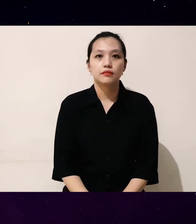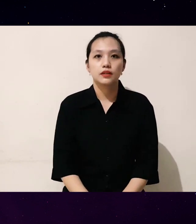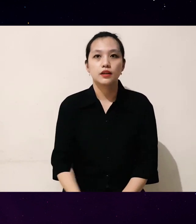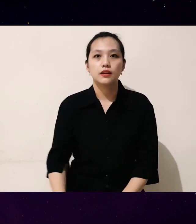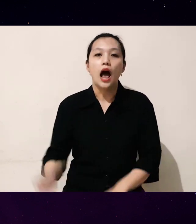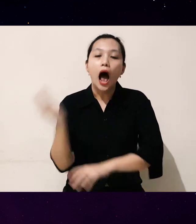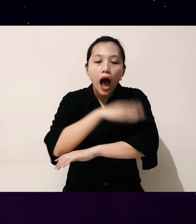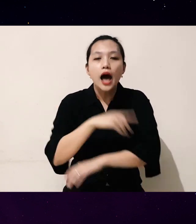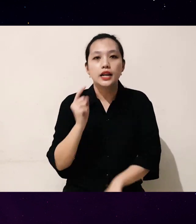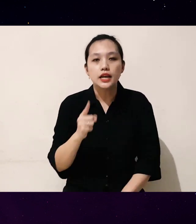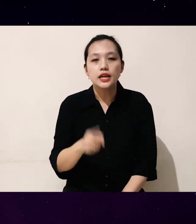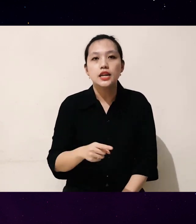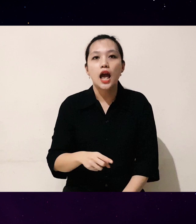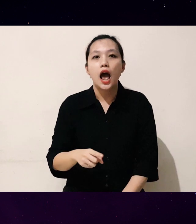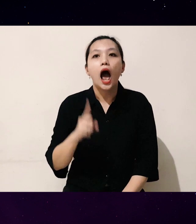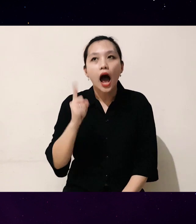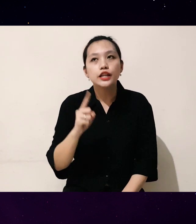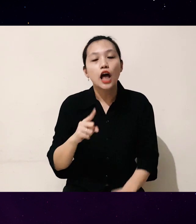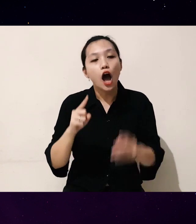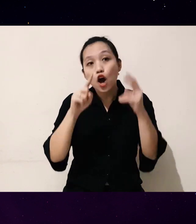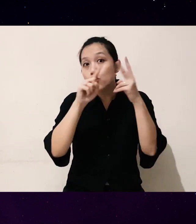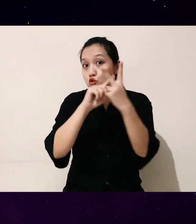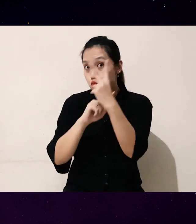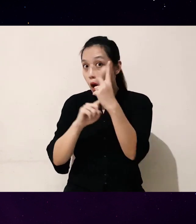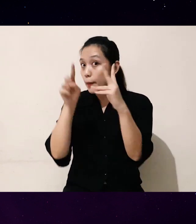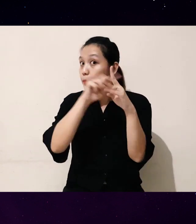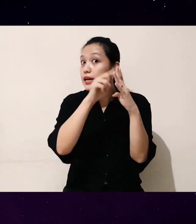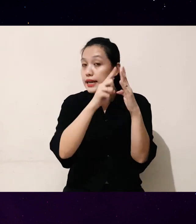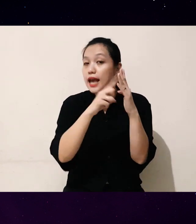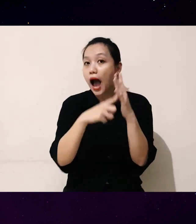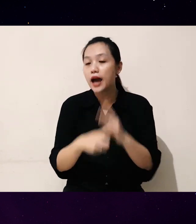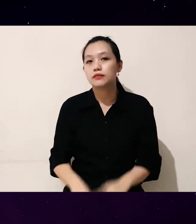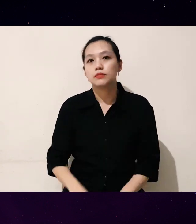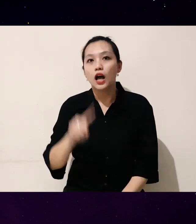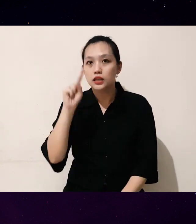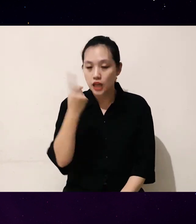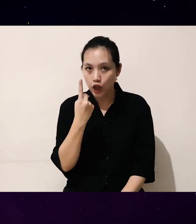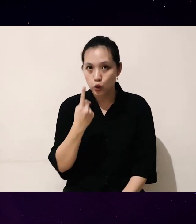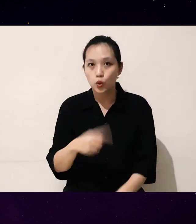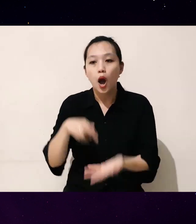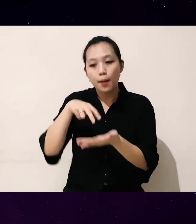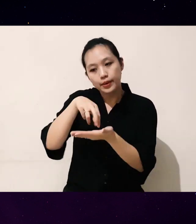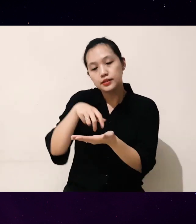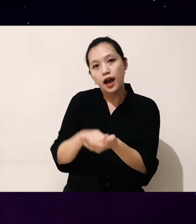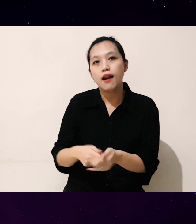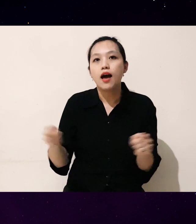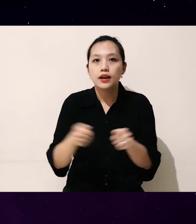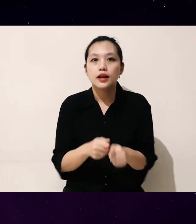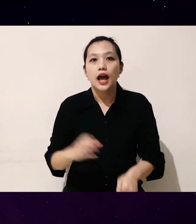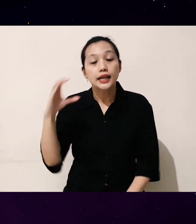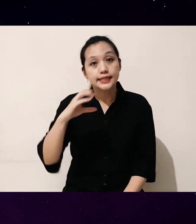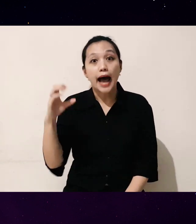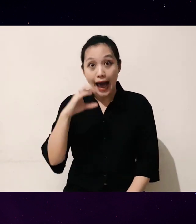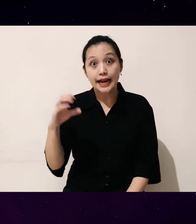mempunyai dua pilihan, tapi Anda hanya dapat memilih satu daripada kedua pilihan itu. Anda dapat memilih untuk berjalan